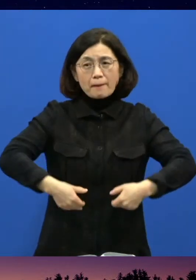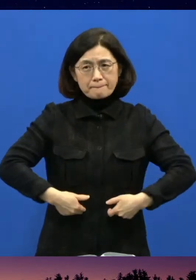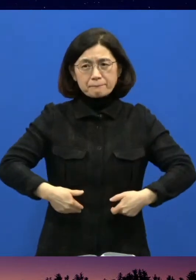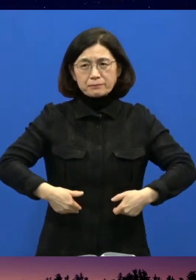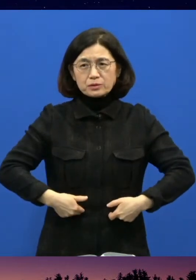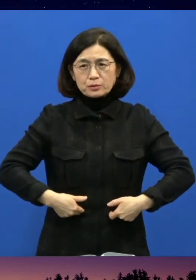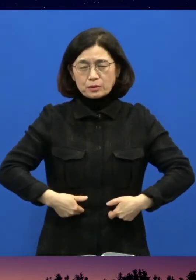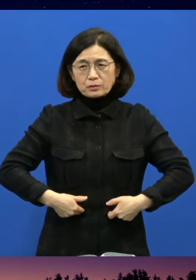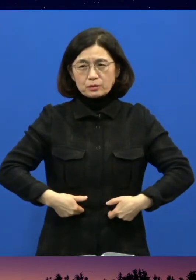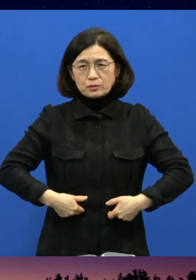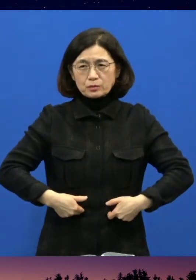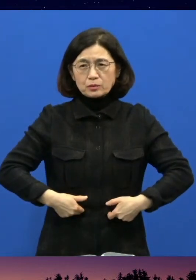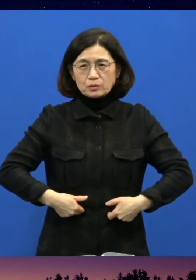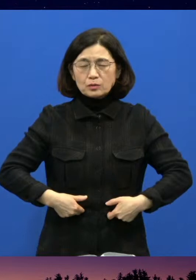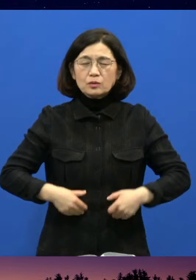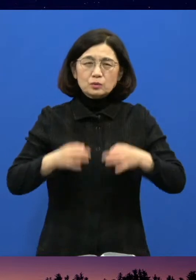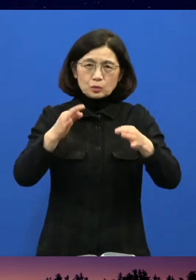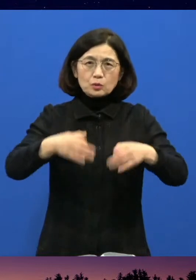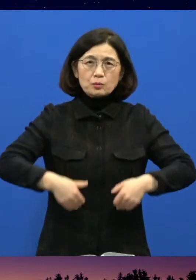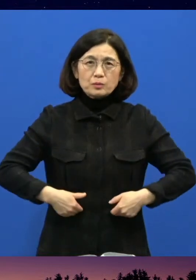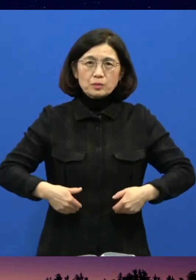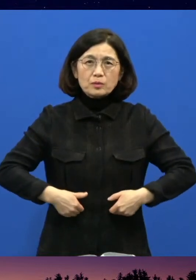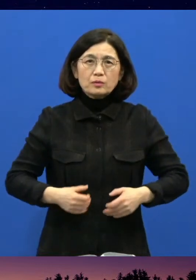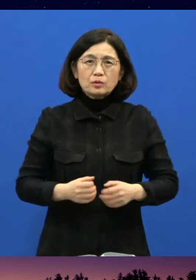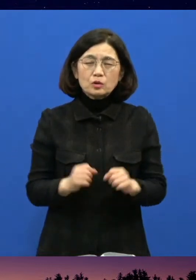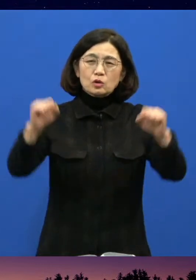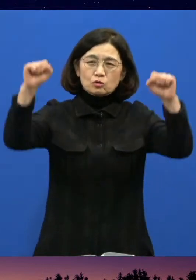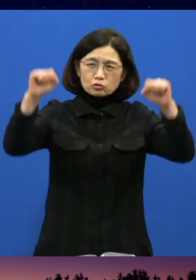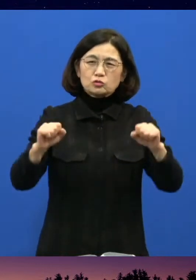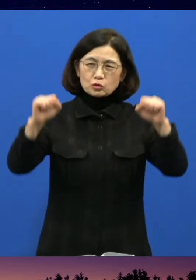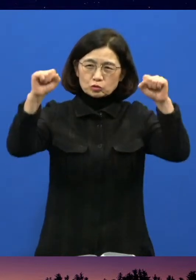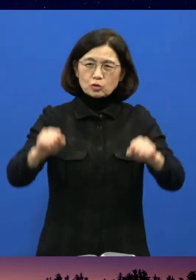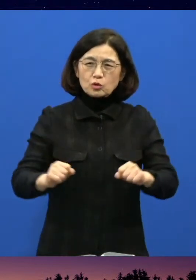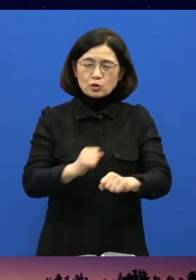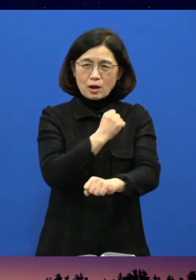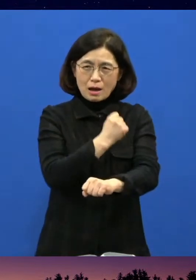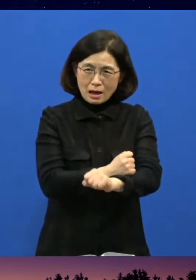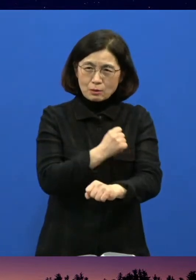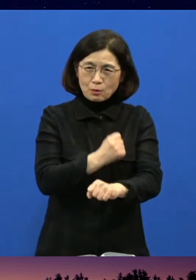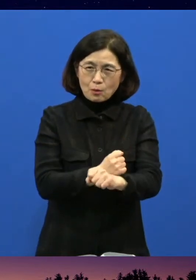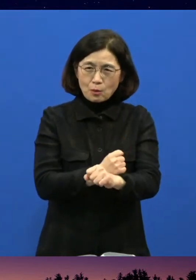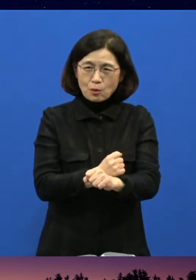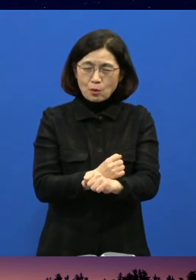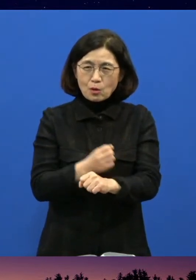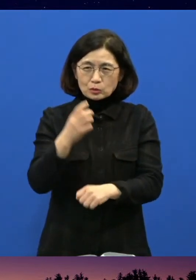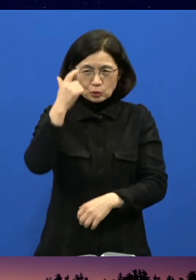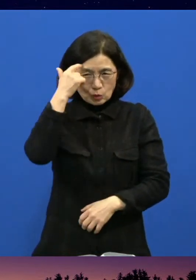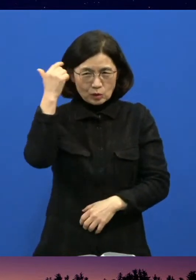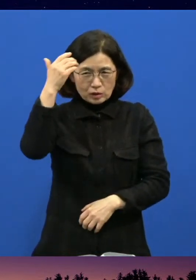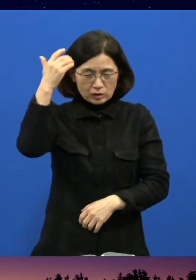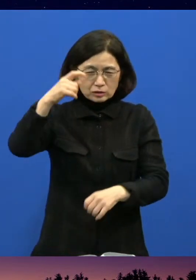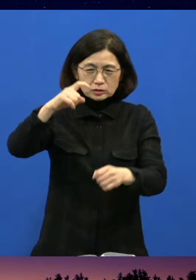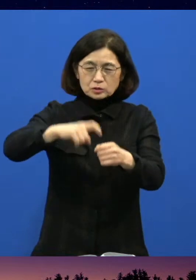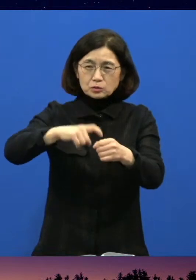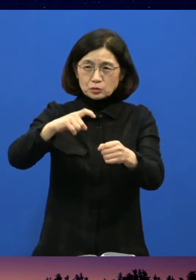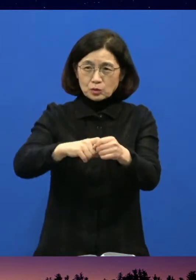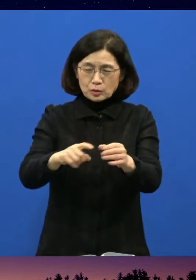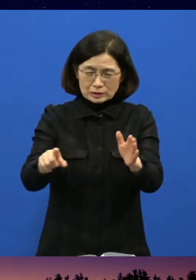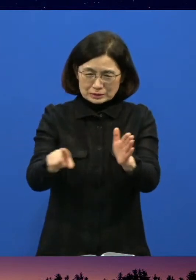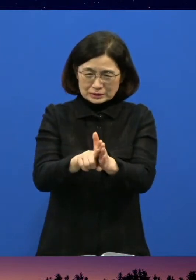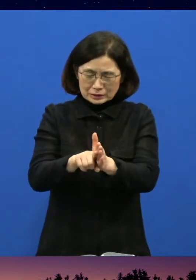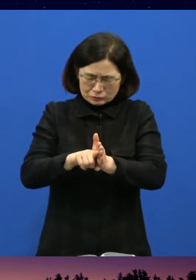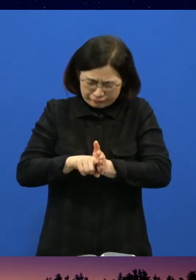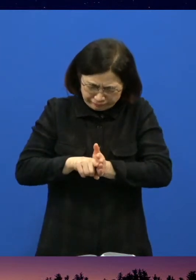여러분들이 이제 워밍업도 하시고 이렇게 영적으로 이 긴장도를 떨어뜨리지 않고 지속적으로 믿음 생활하기